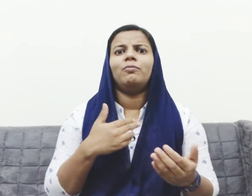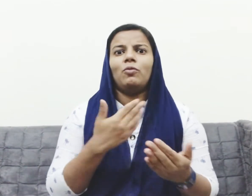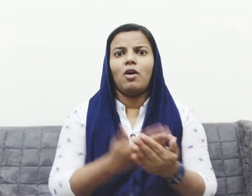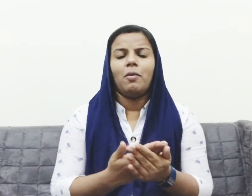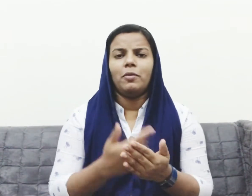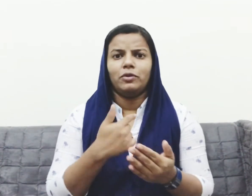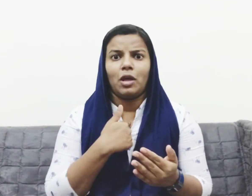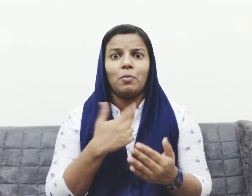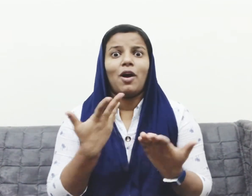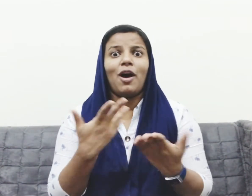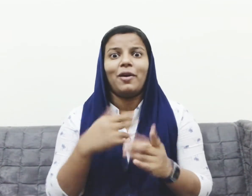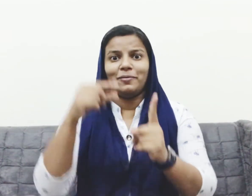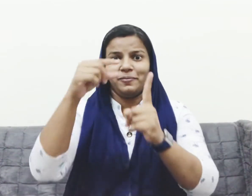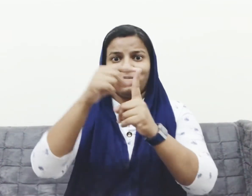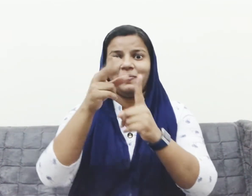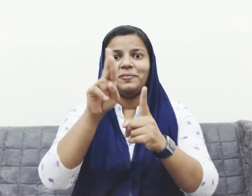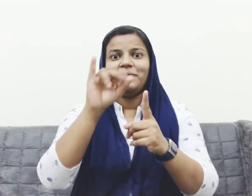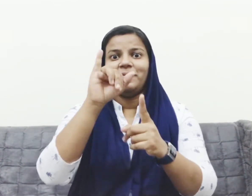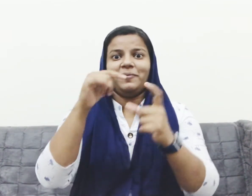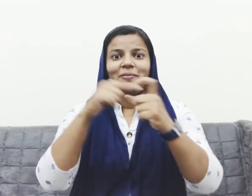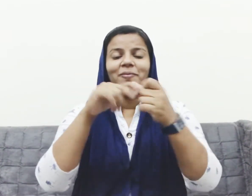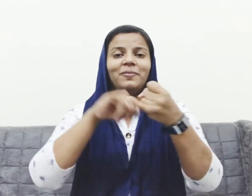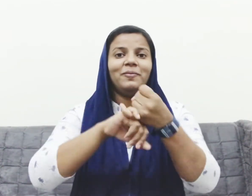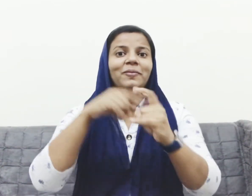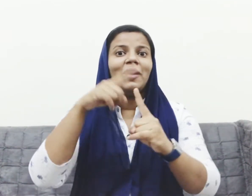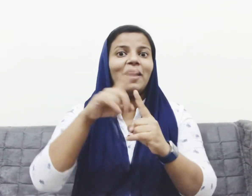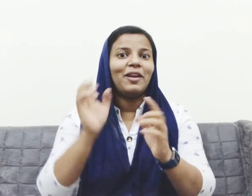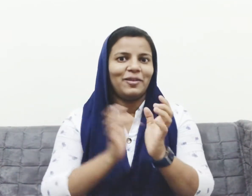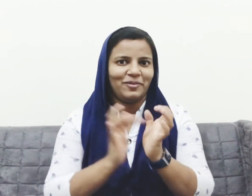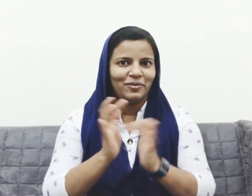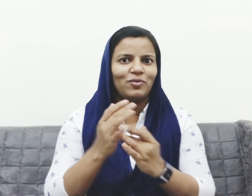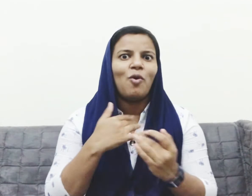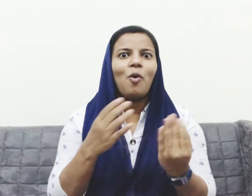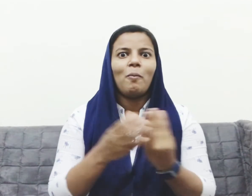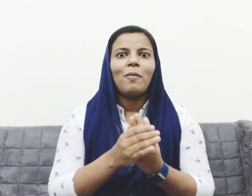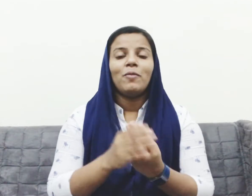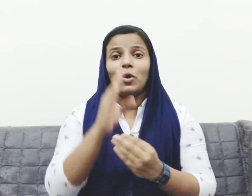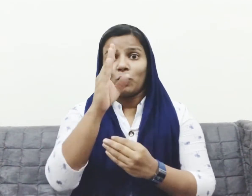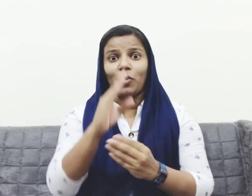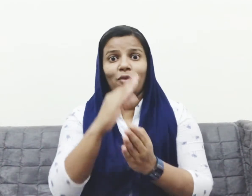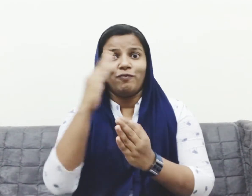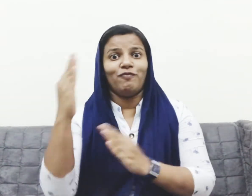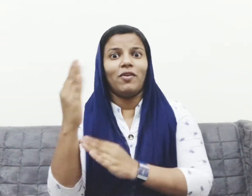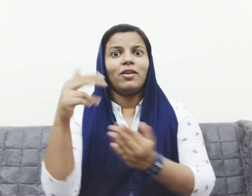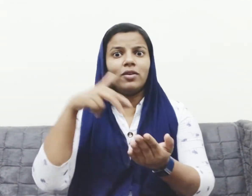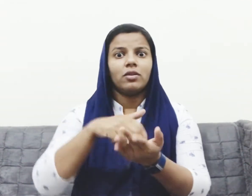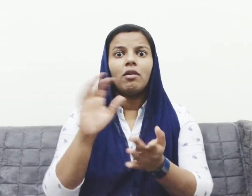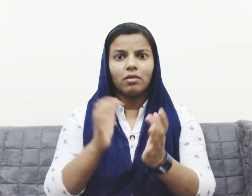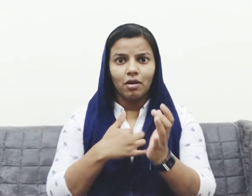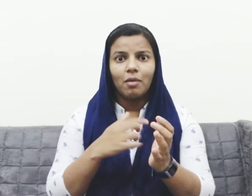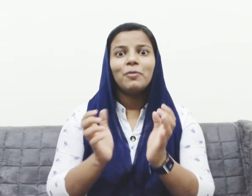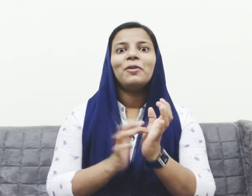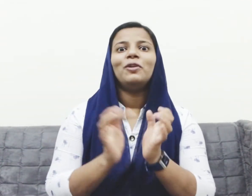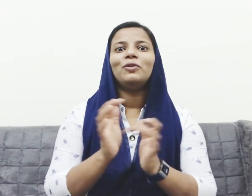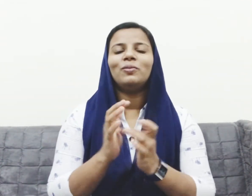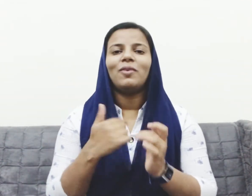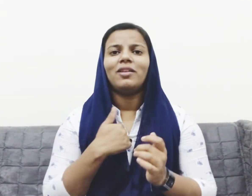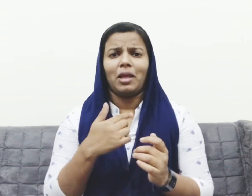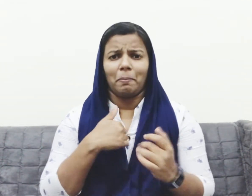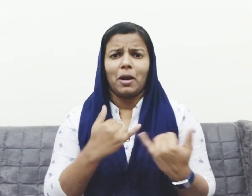അപ്പം നമുക്കുള്ള മഹാപുരോഹിതനെ ഓർത്ത് നോക്കിക്കുക. ആമേൻ. നമുക്ക് പിതാവിൻ്റെ വലതുഭാഗത്തിരിക്കുന്ന നമ്മുടെ മഹാപുരോഹിതൻ നമ്മുടെ ആളാ. കാരണം നമ്മുടെ പാപത്തിന്